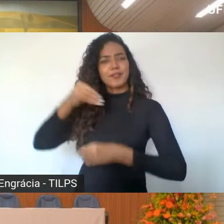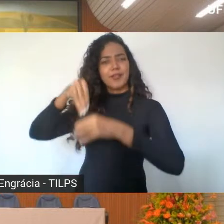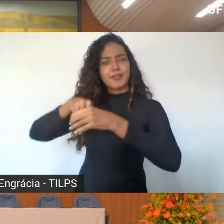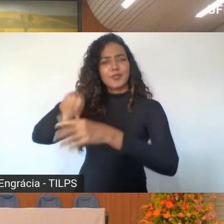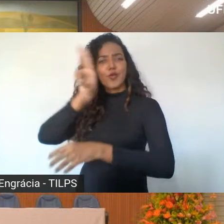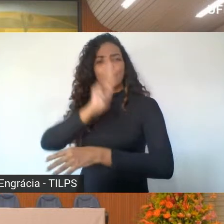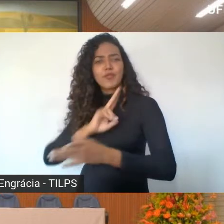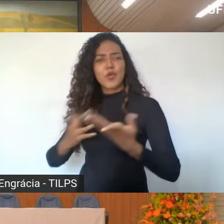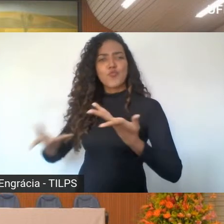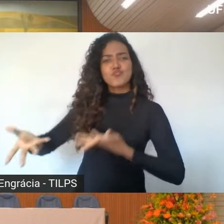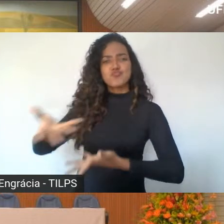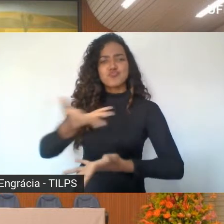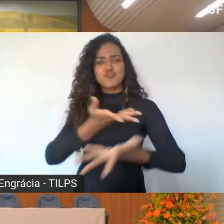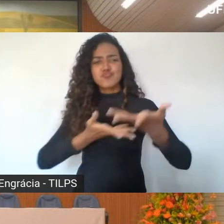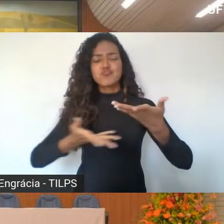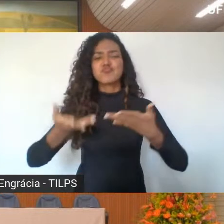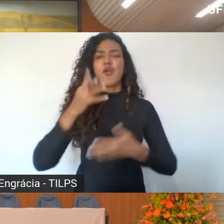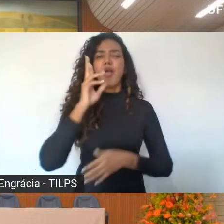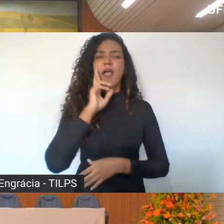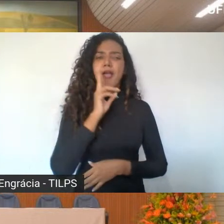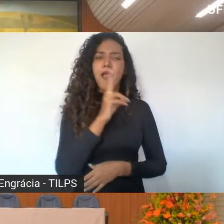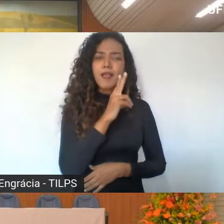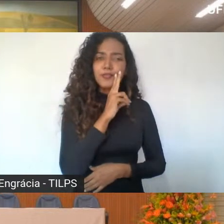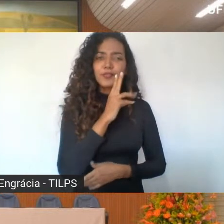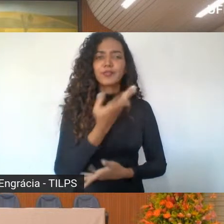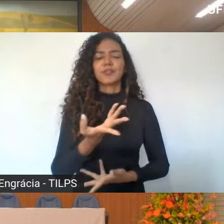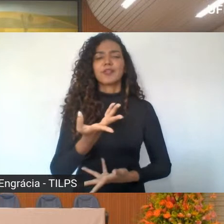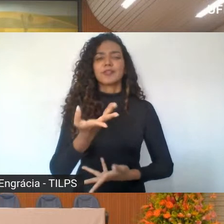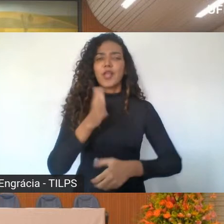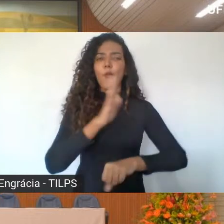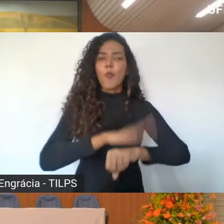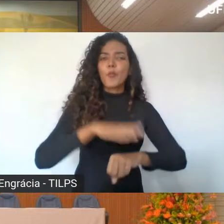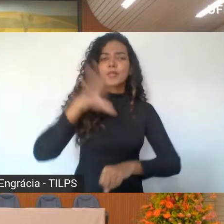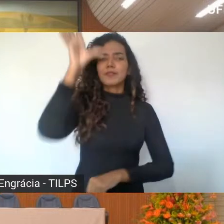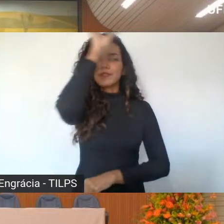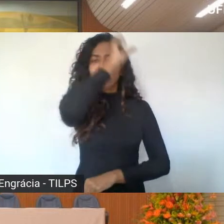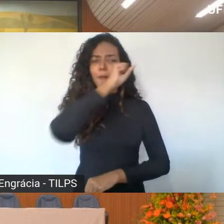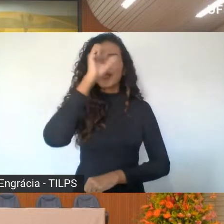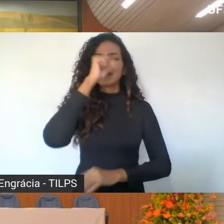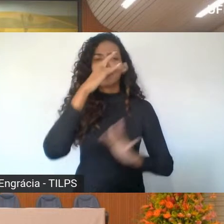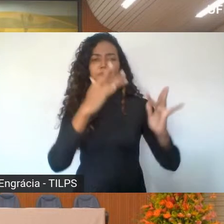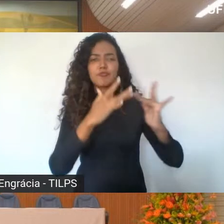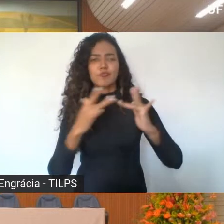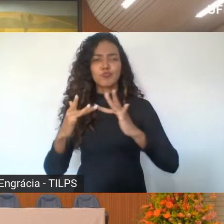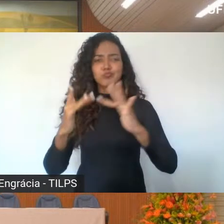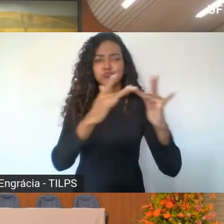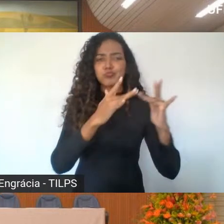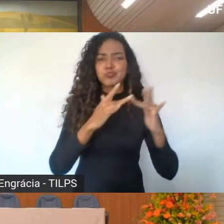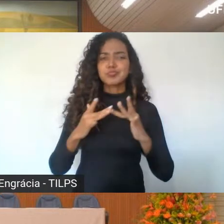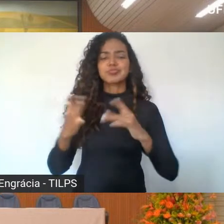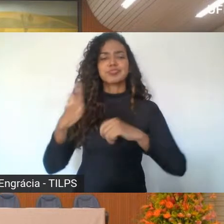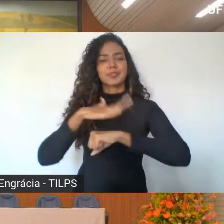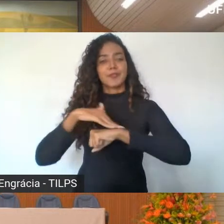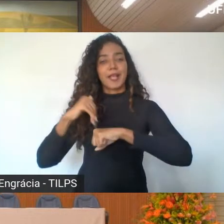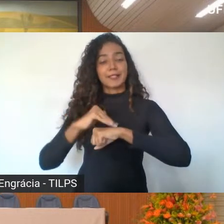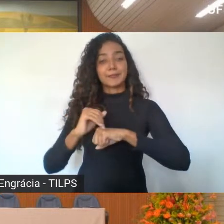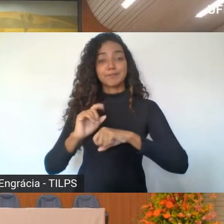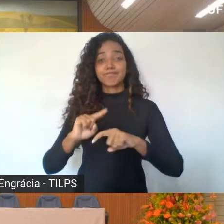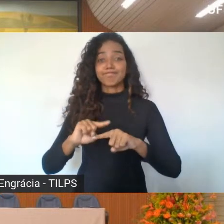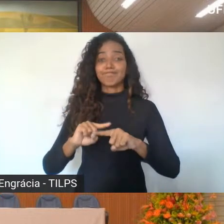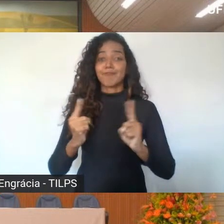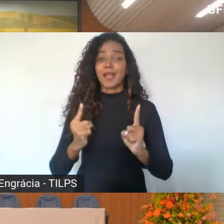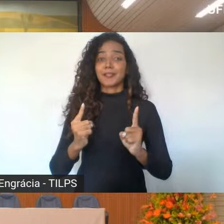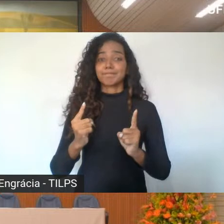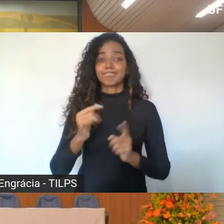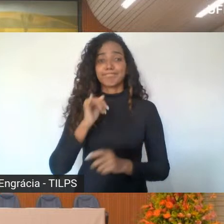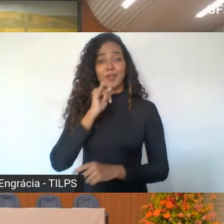universitário, nossos momentos de muita aprendizagem, mas também de muito encontro, de muito carinho. Mas, infelizmente, o